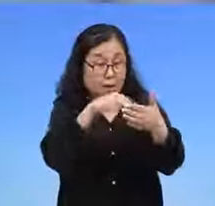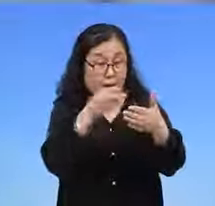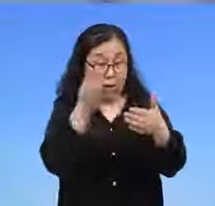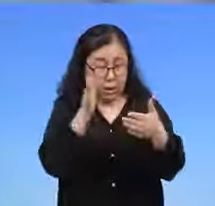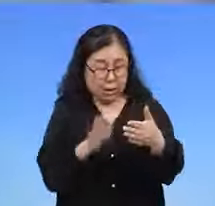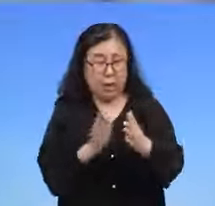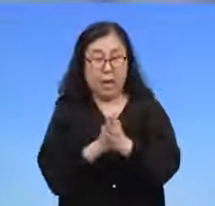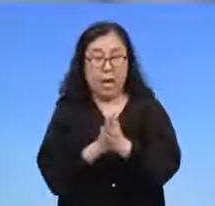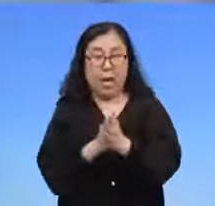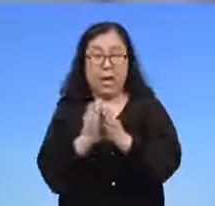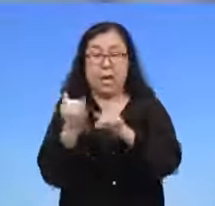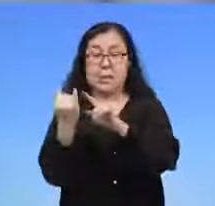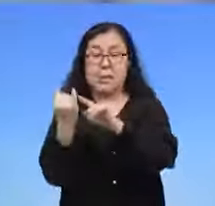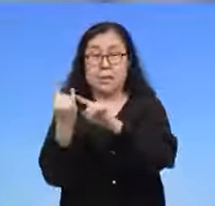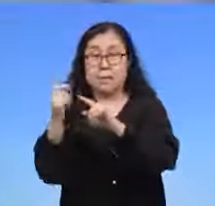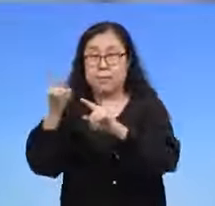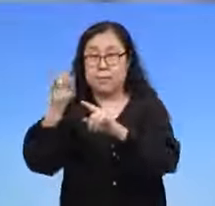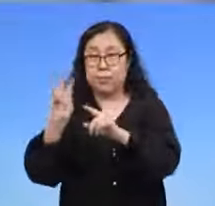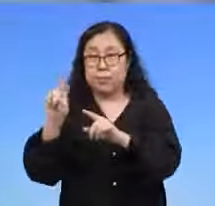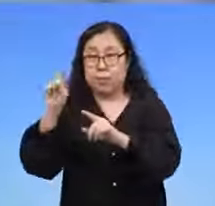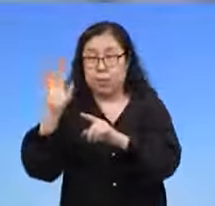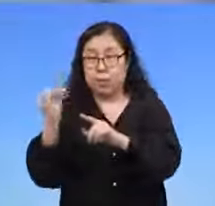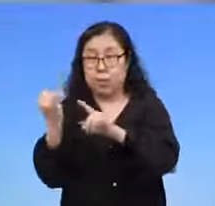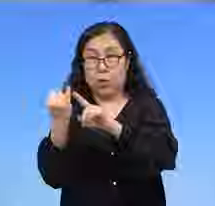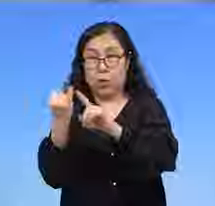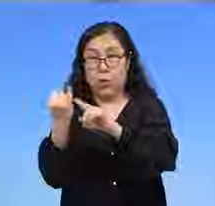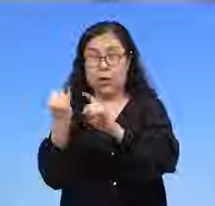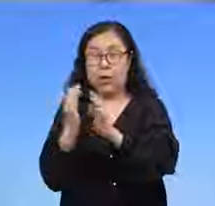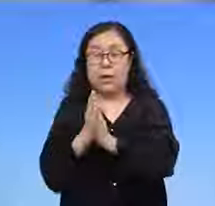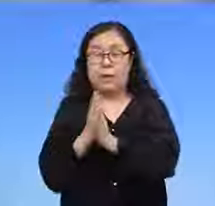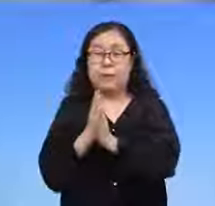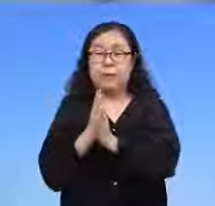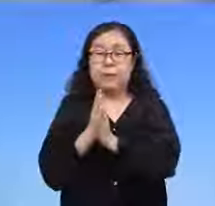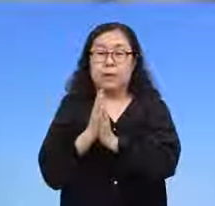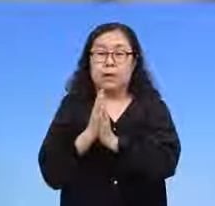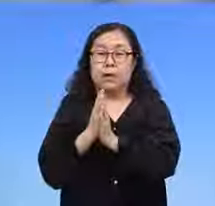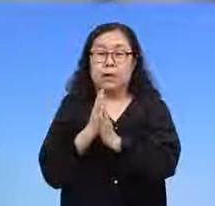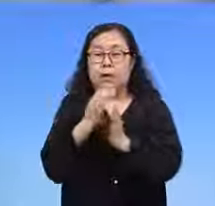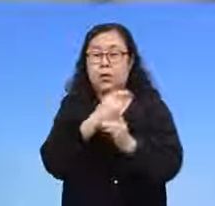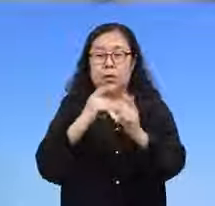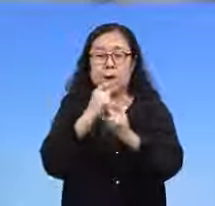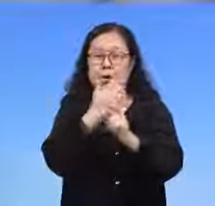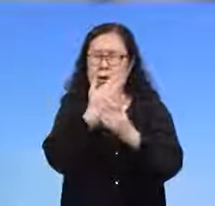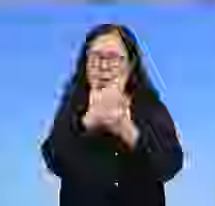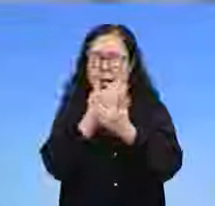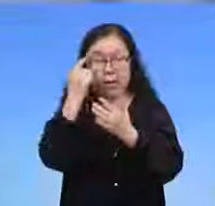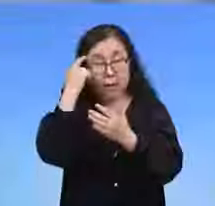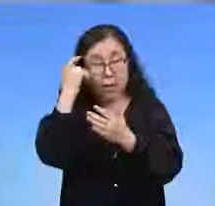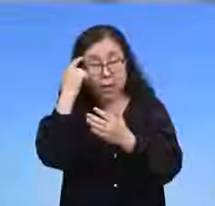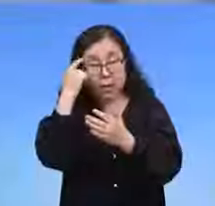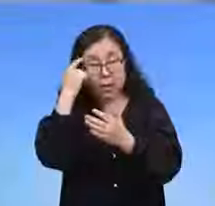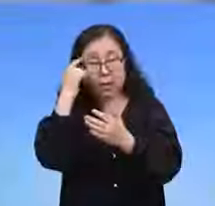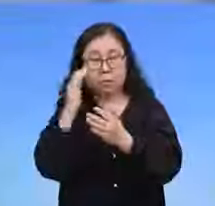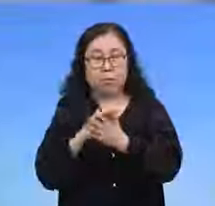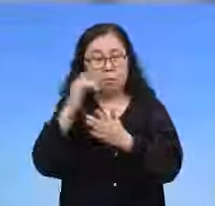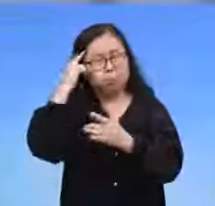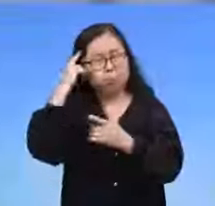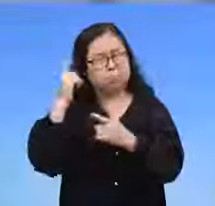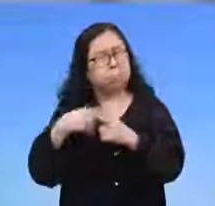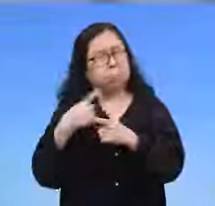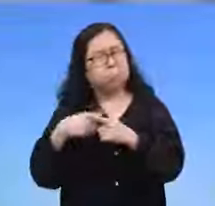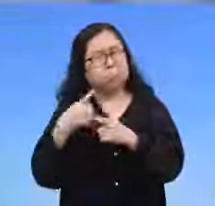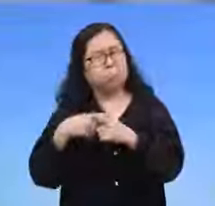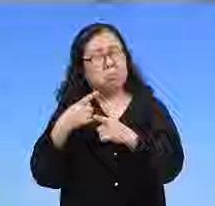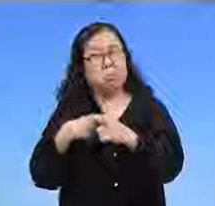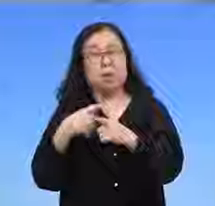김송 씨가 이제 짧은 그 기사를 보면서 더 귀하게 느껴졌던 게 아무 생각이 없는 여자라 가지고